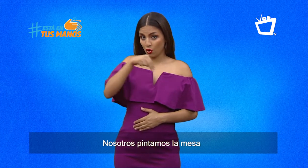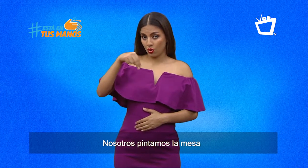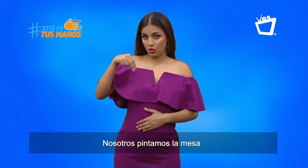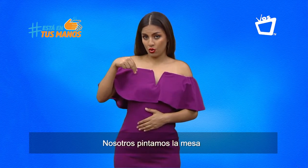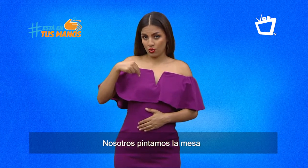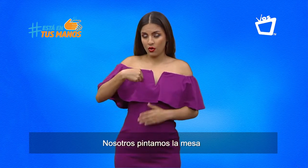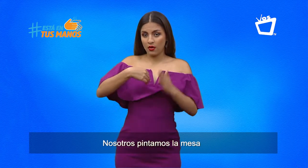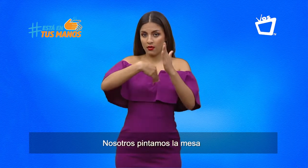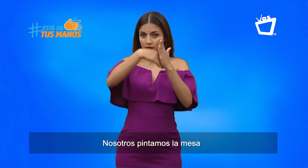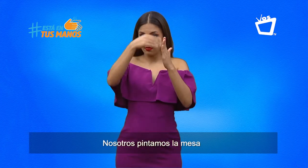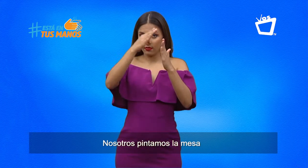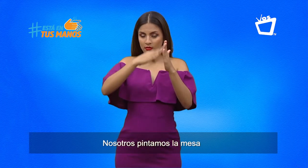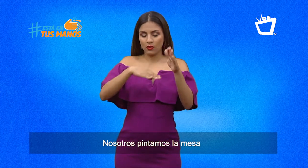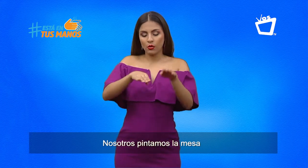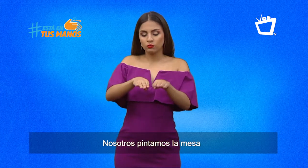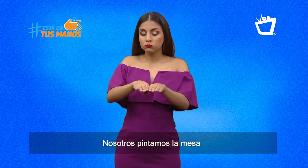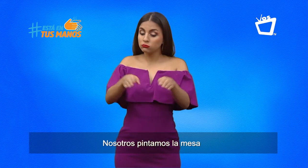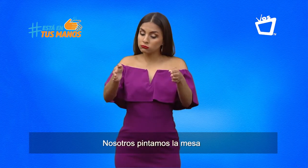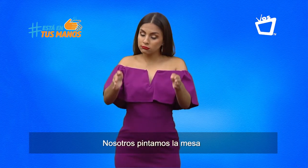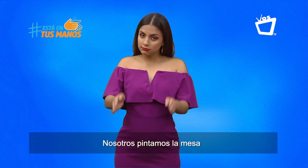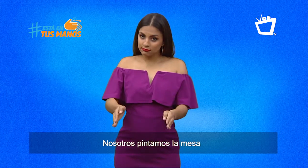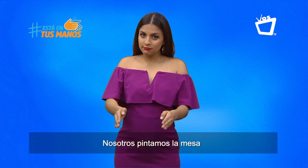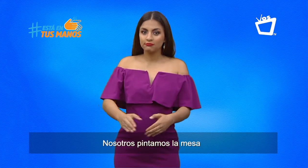nosotros pintamos la mesa